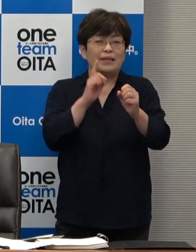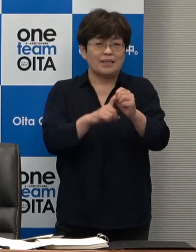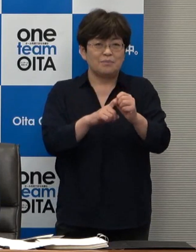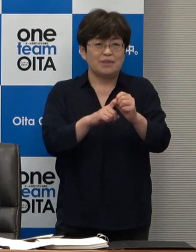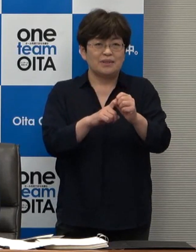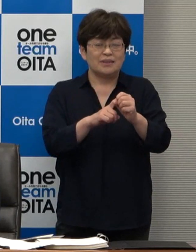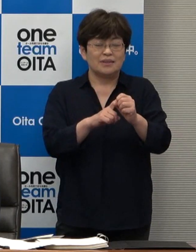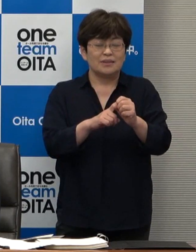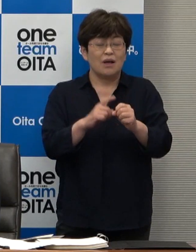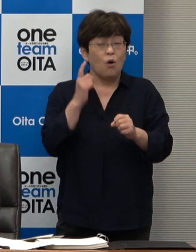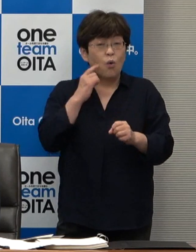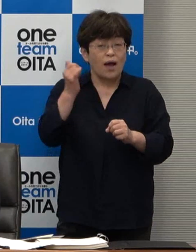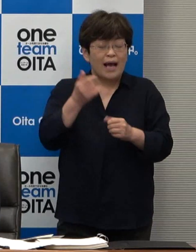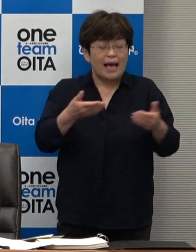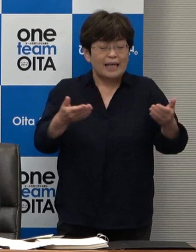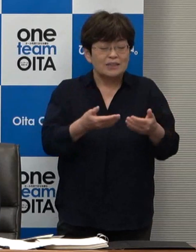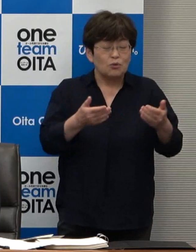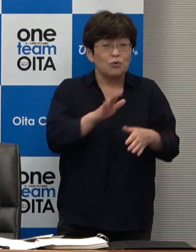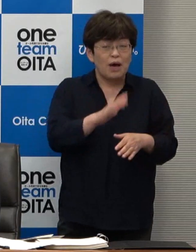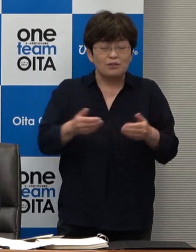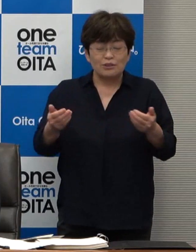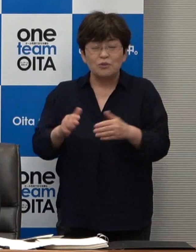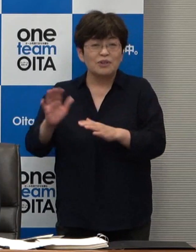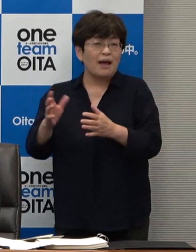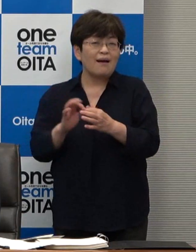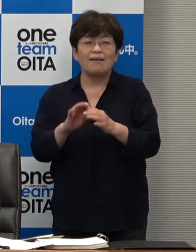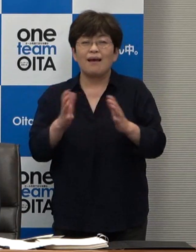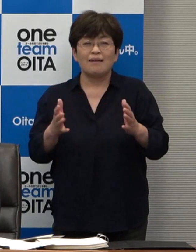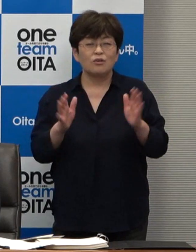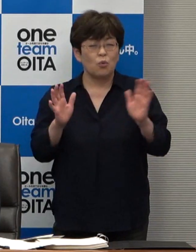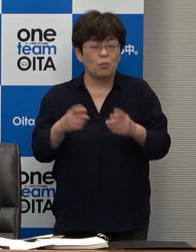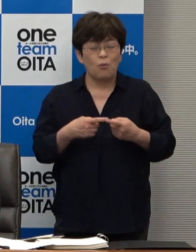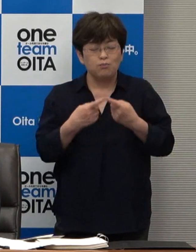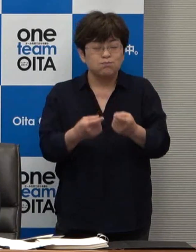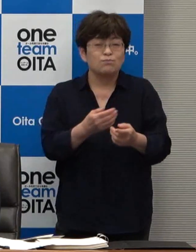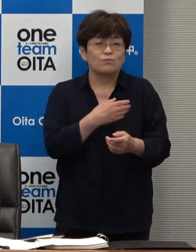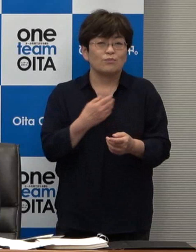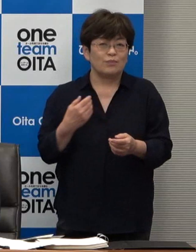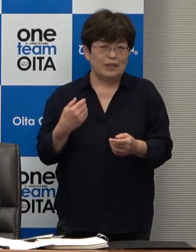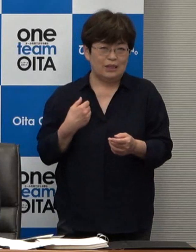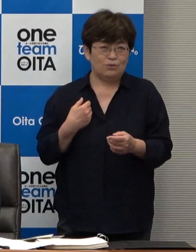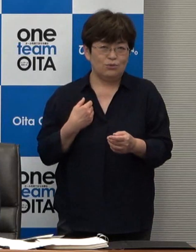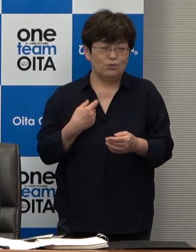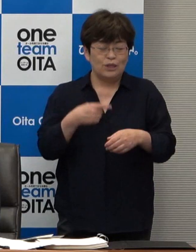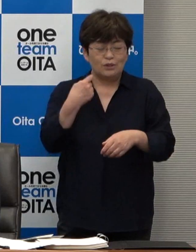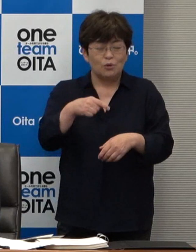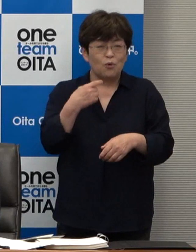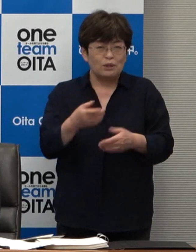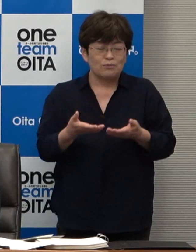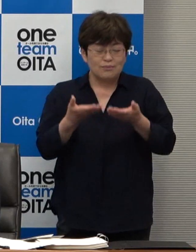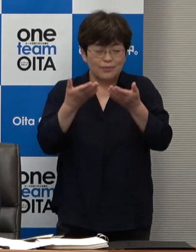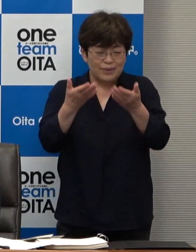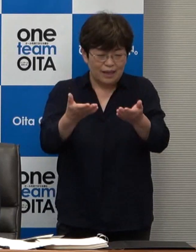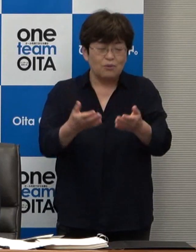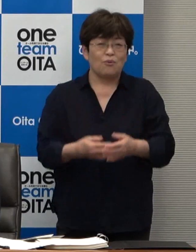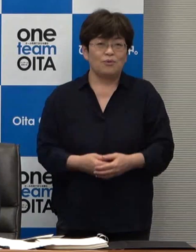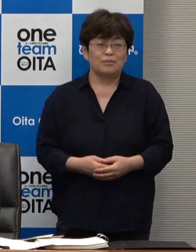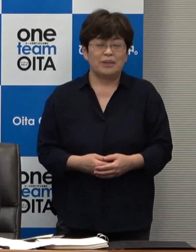かかわらず利用できる施設として、より質の高い教育保育の提供を行ってまいります。